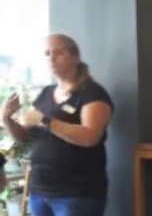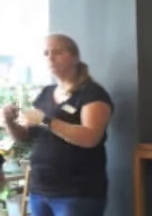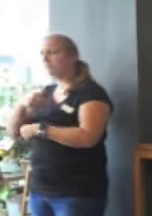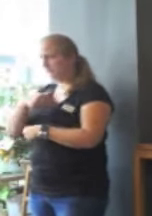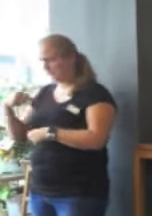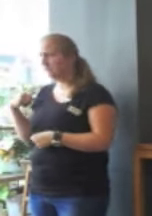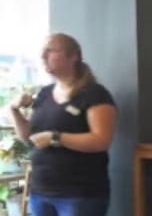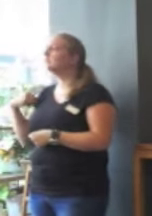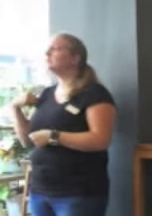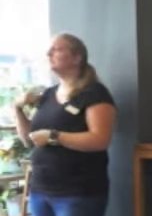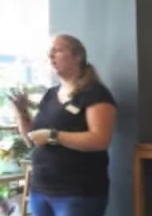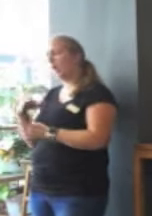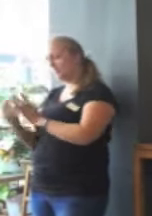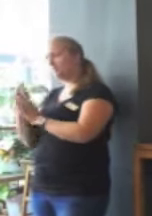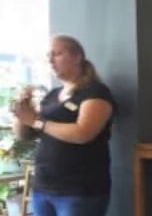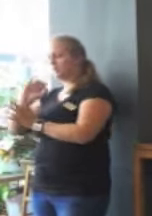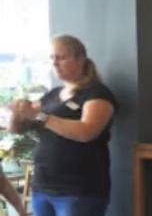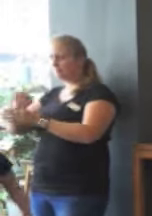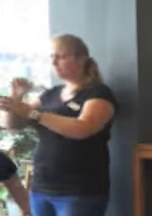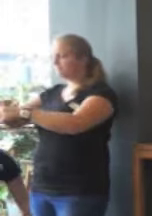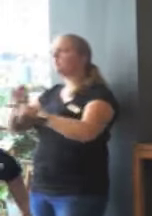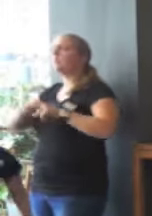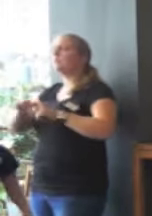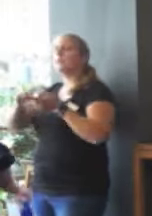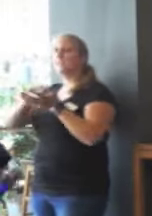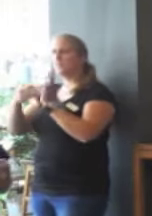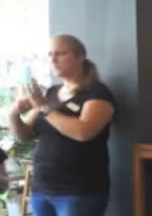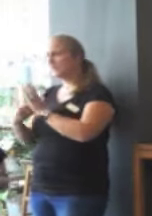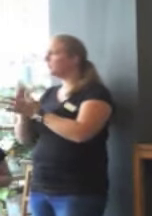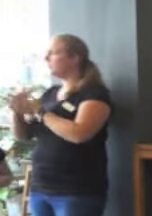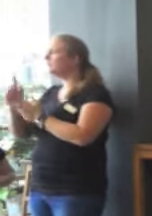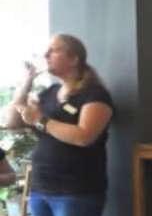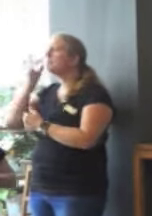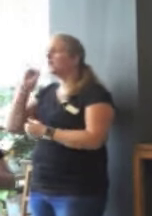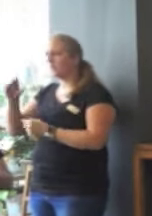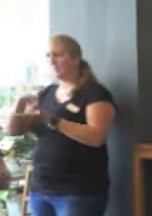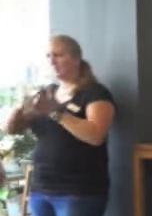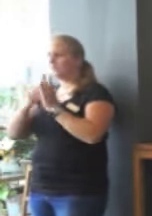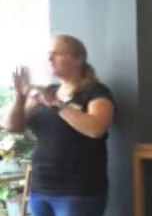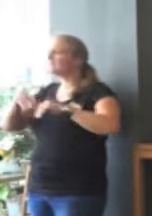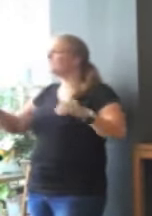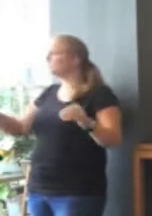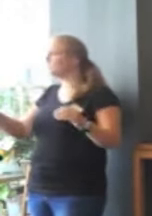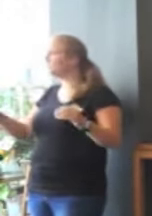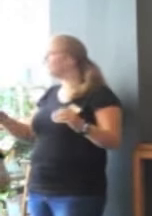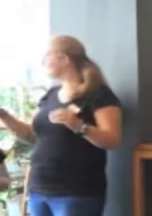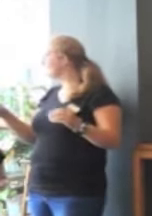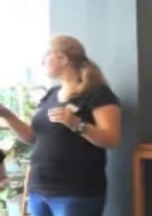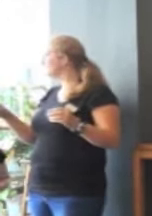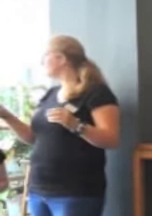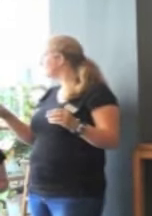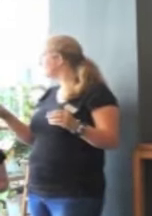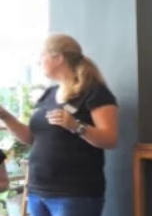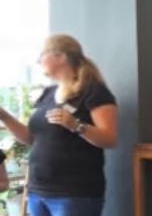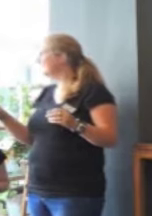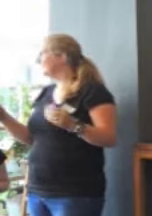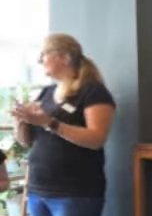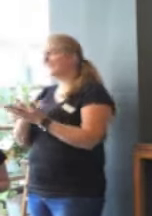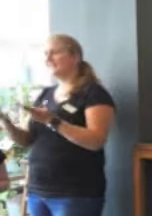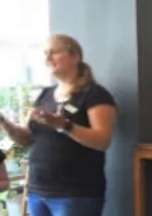förmånen att kunna jobba i det ena projektet efter det andra. Man pratar ju om att projektresultat inte lever